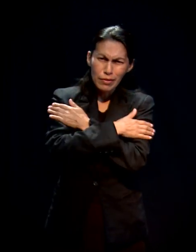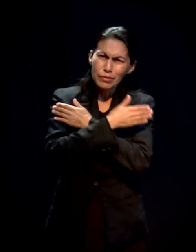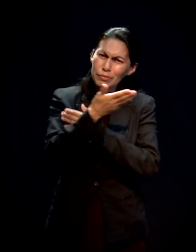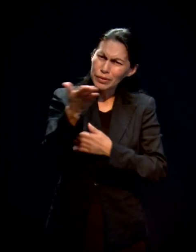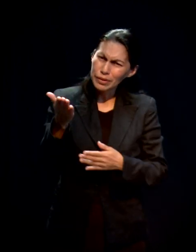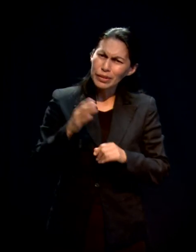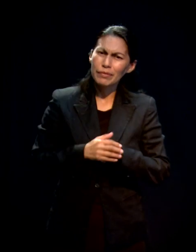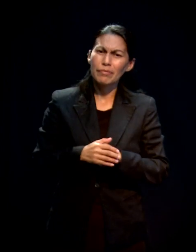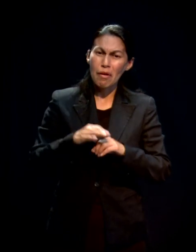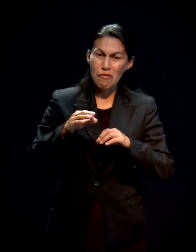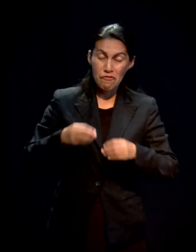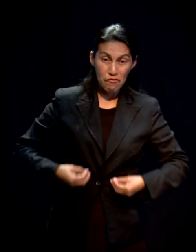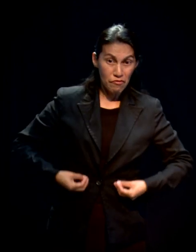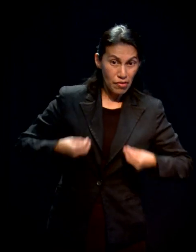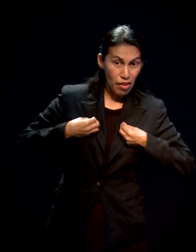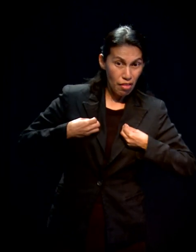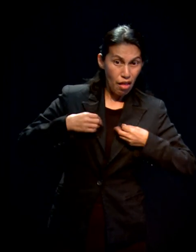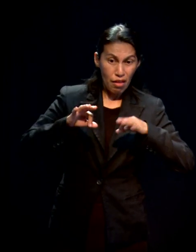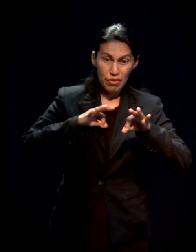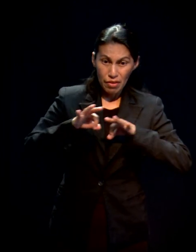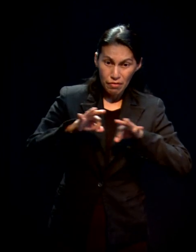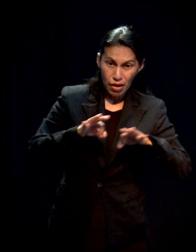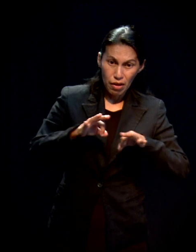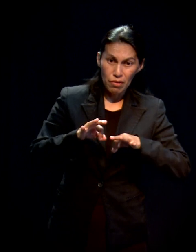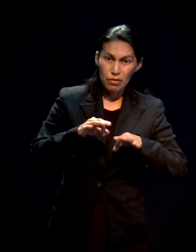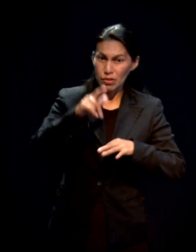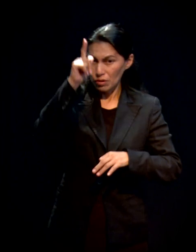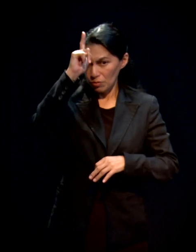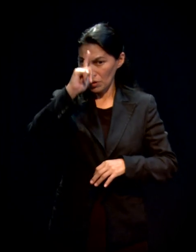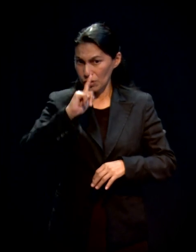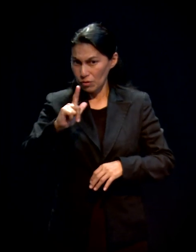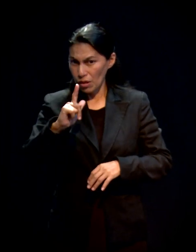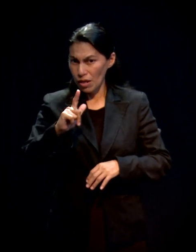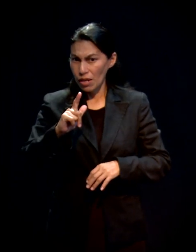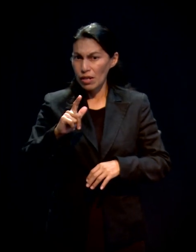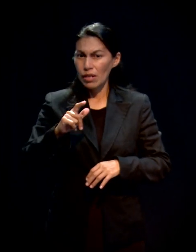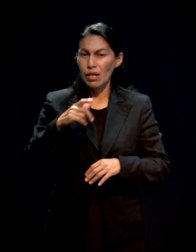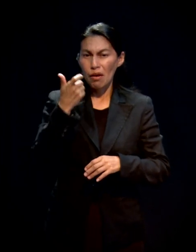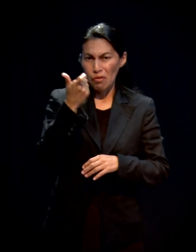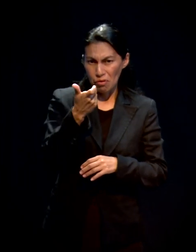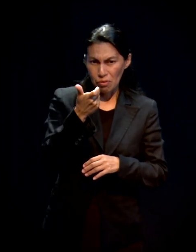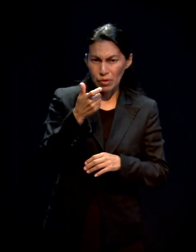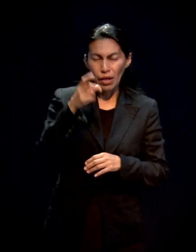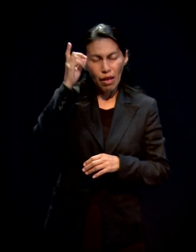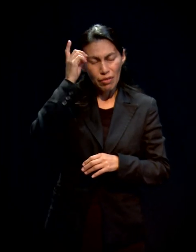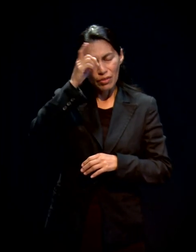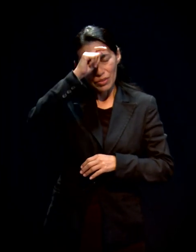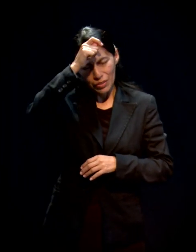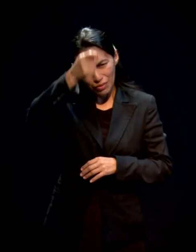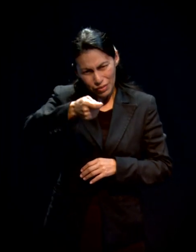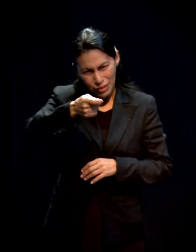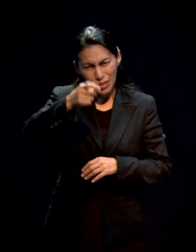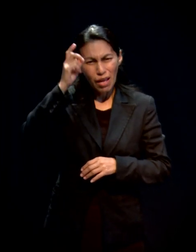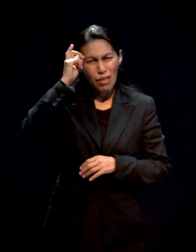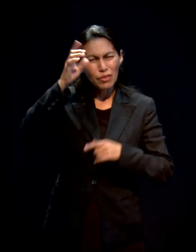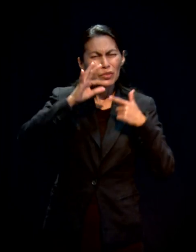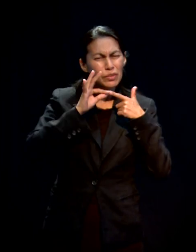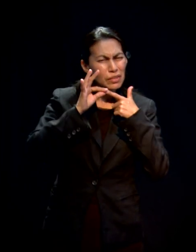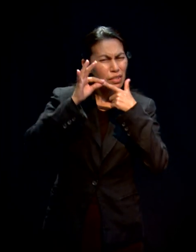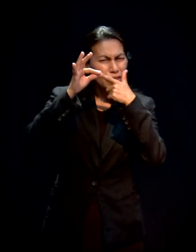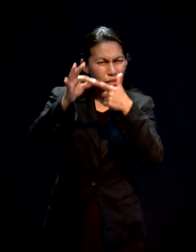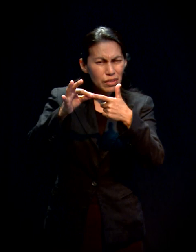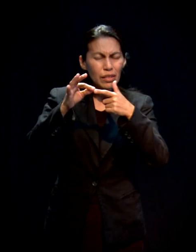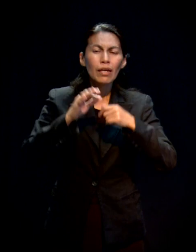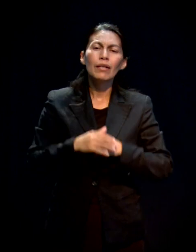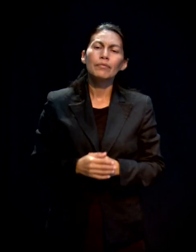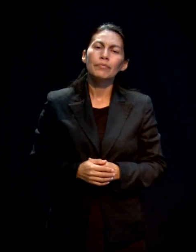por su vida laboral espiritual y económica bendiciones para ti amigo que dios te sigue guiando y vamos a estar